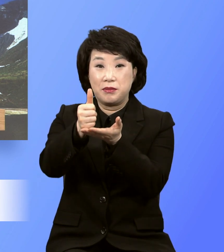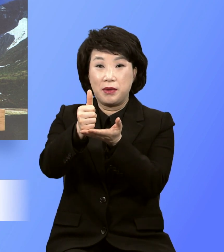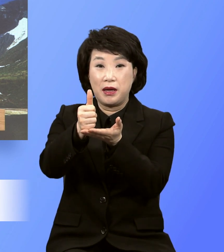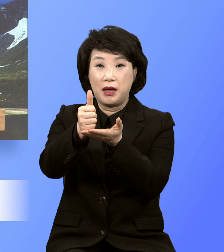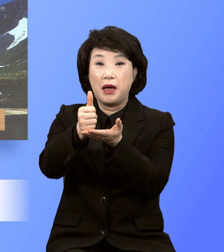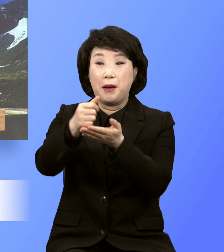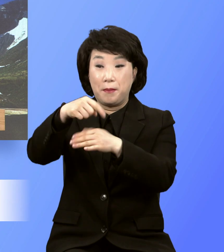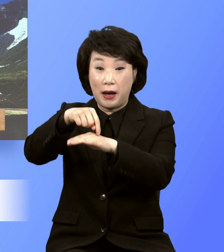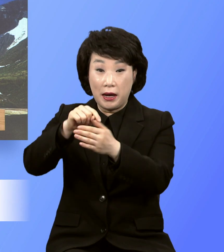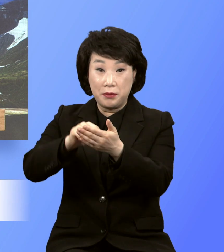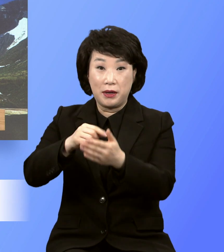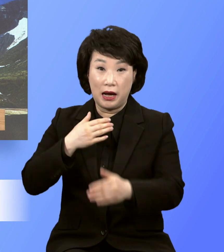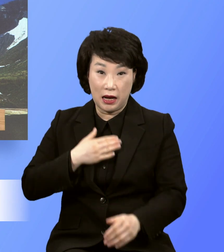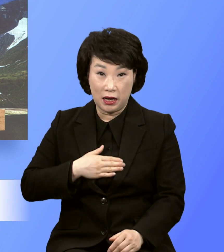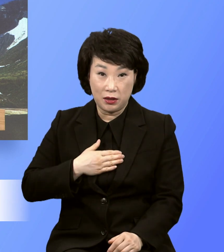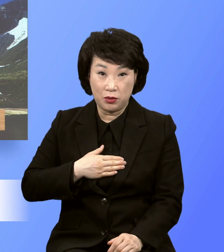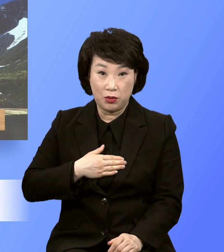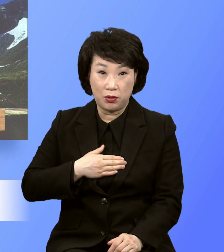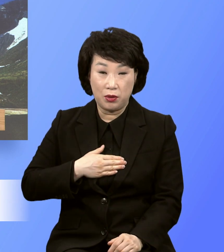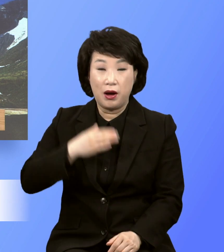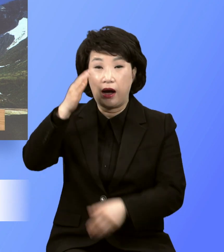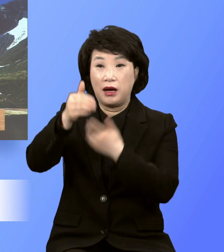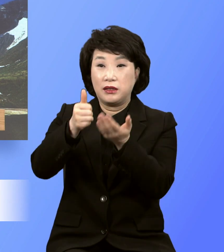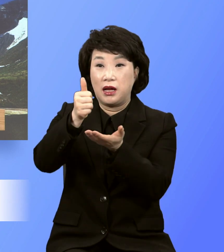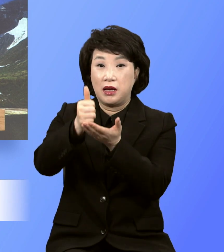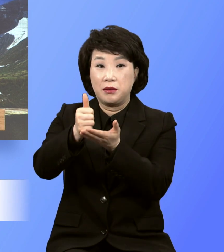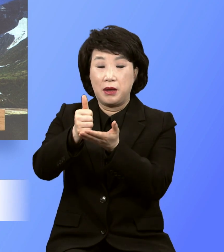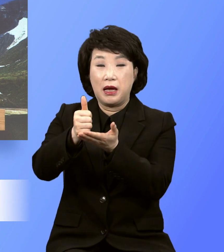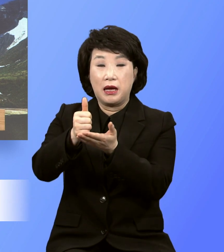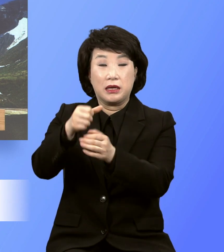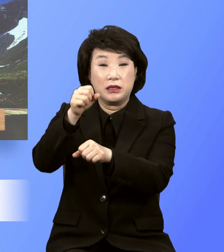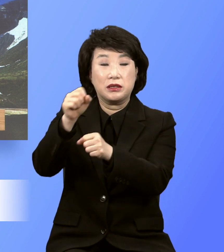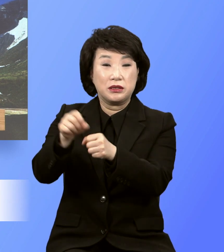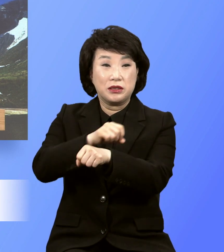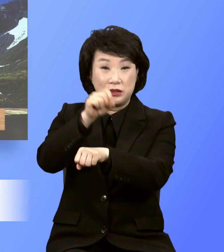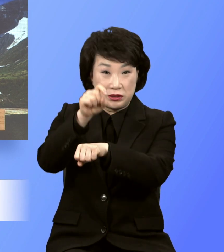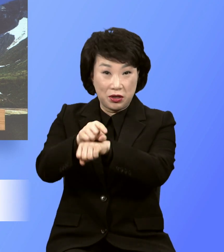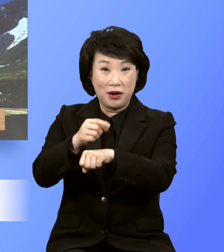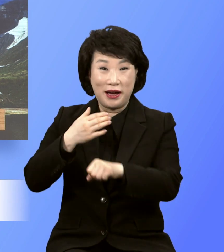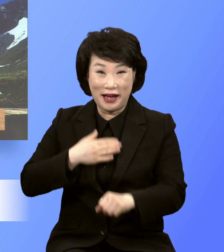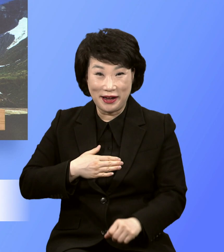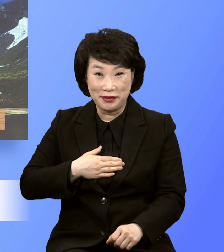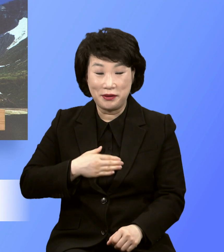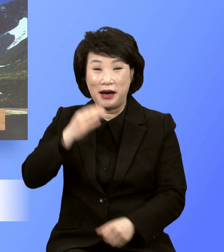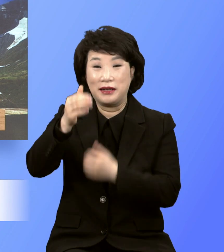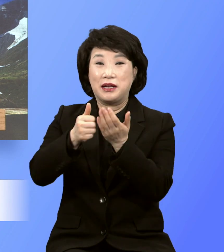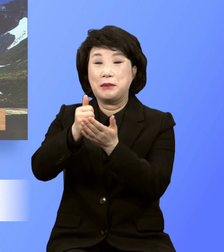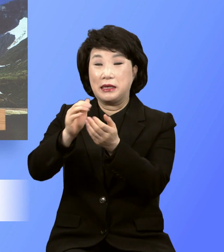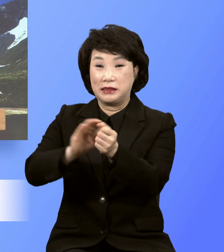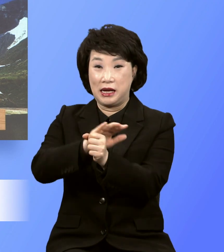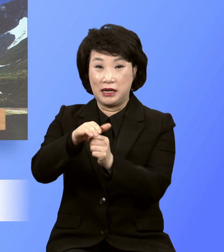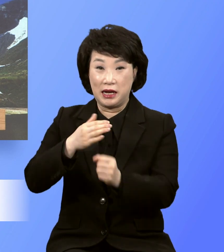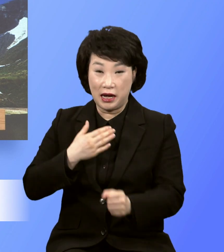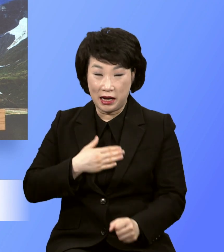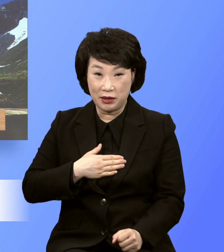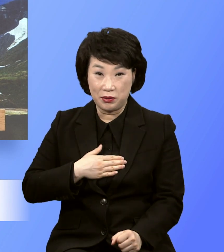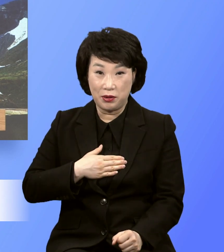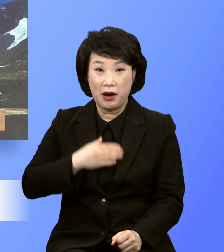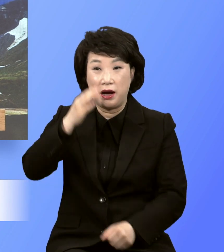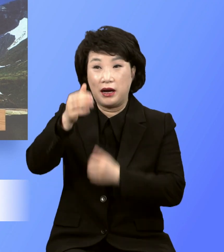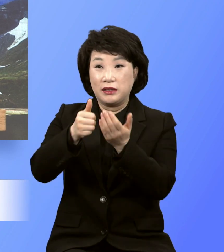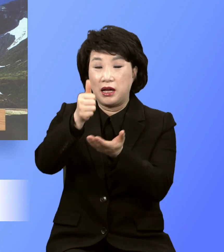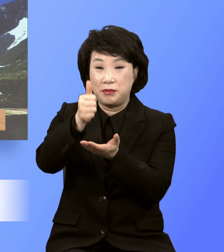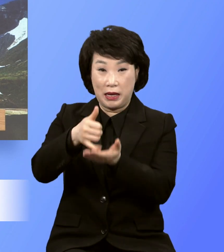하나님의 마음을 알고 하나님의 성품을 알고 하나님의 사랑을 알고